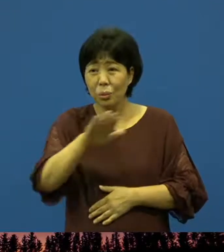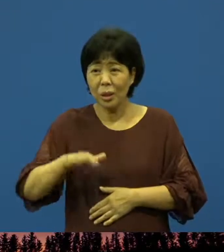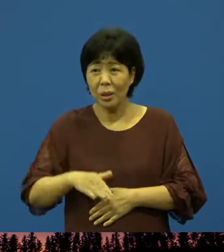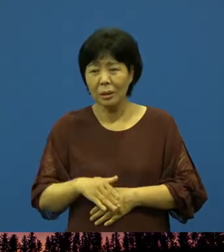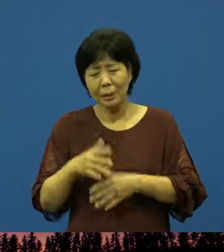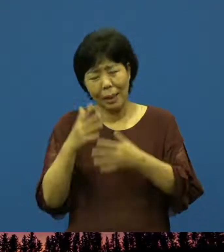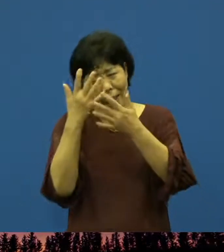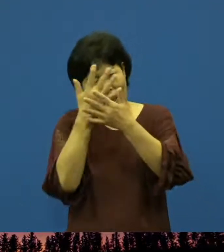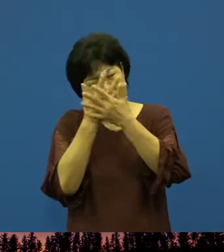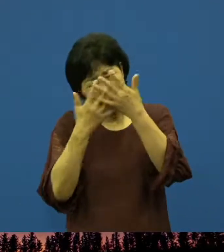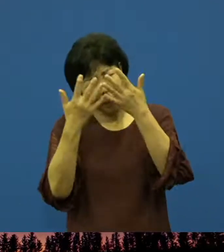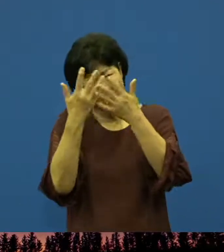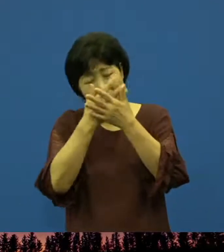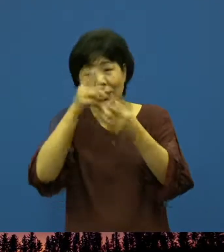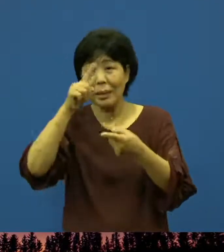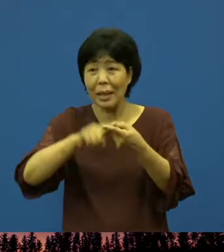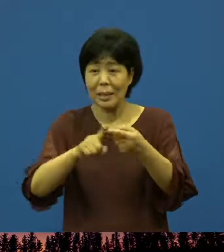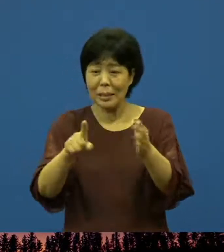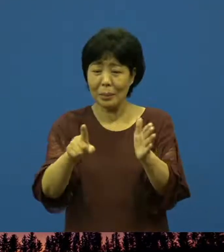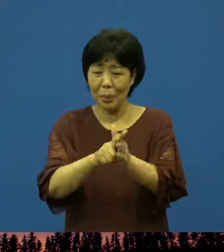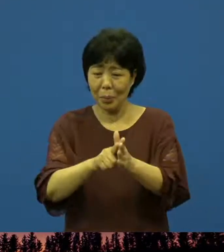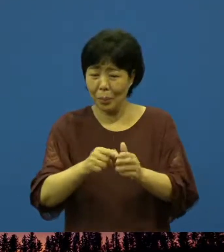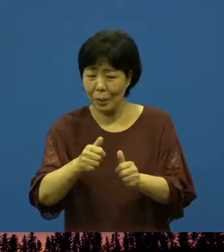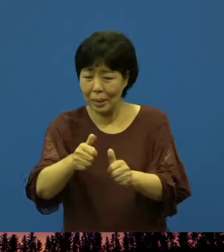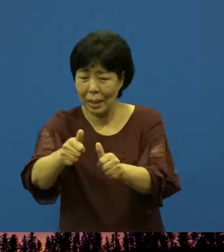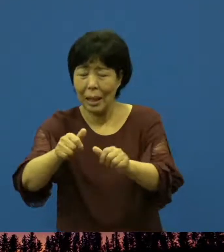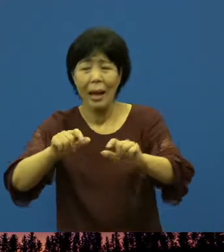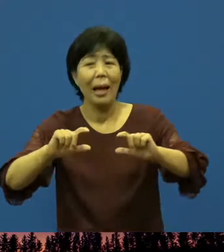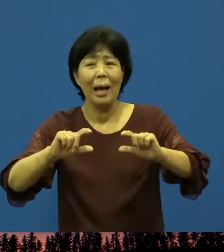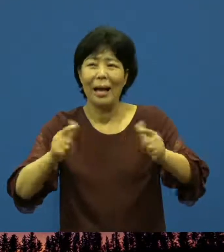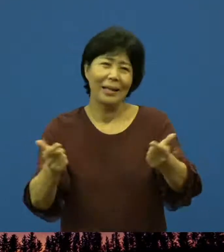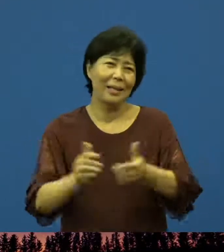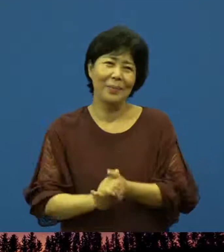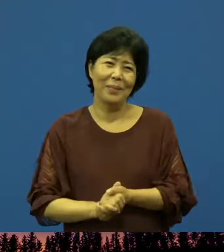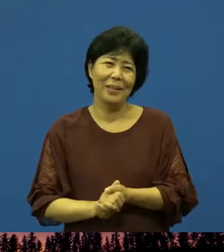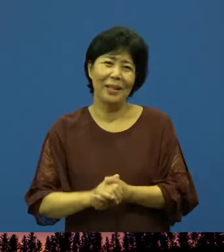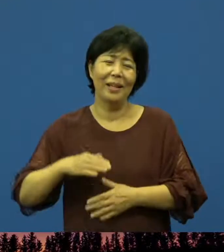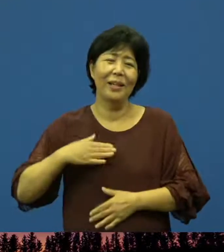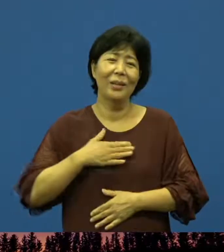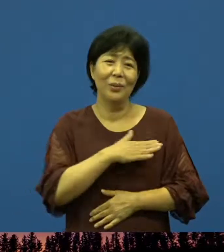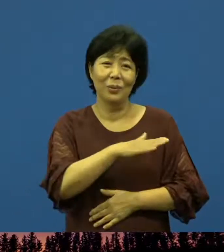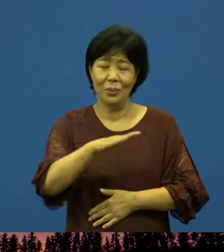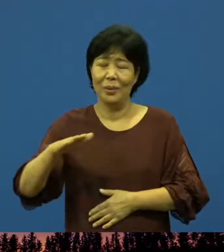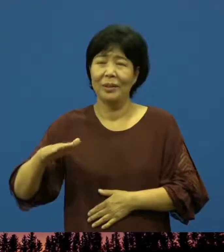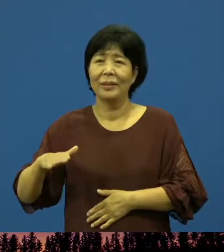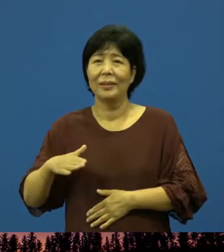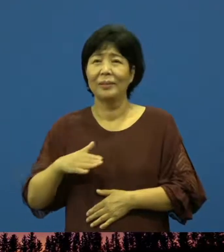아닙니다. 구체적이고 실제적인 것입니다. 듣고 보고 만지는 일이 매우 중요하다.